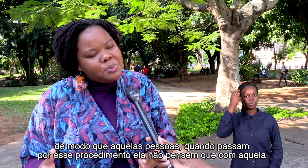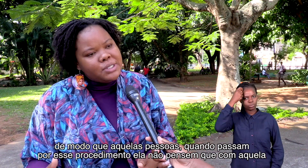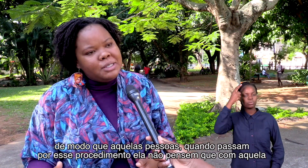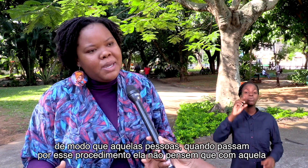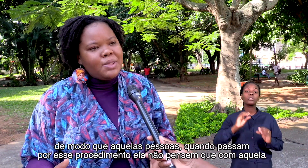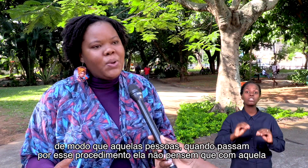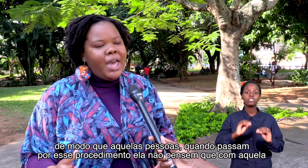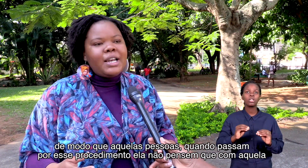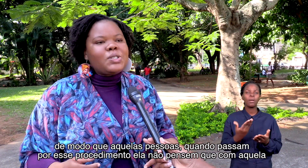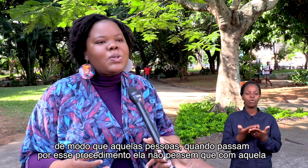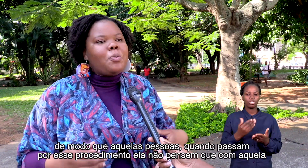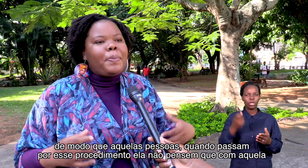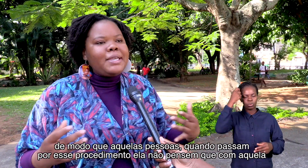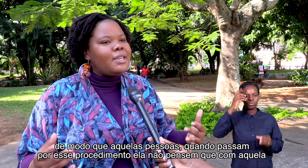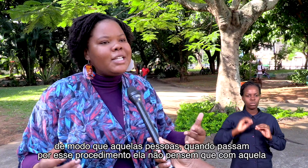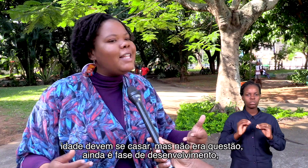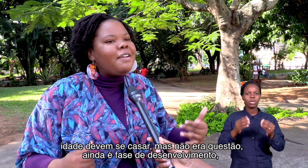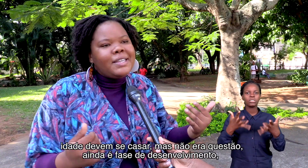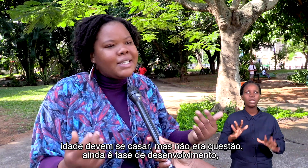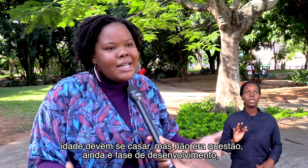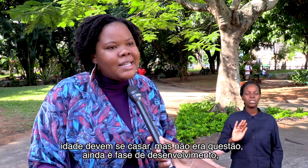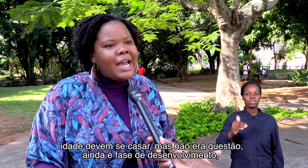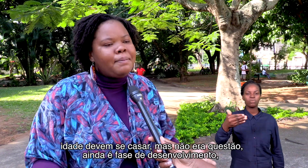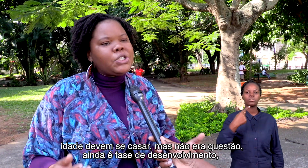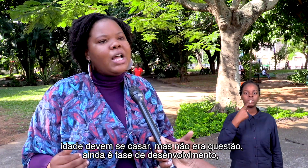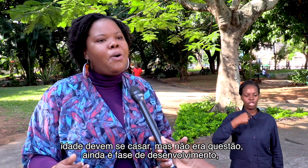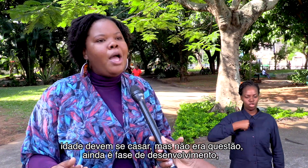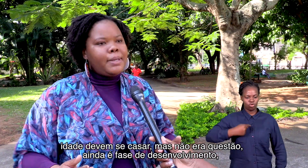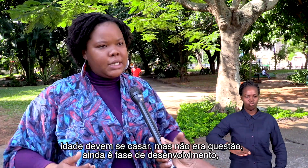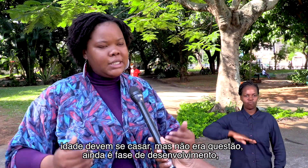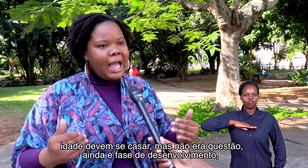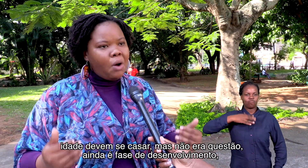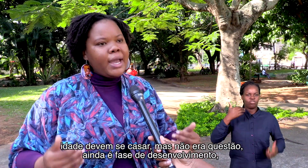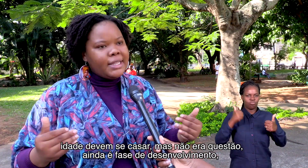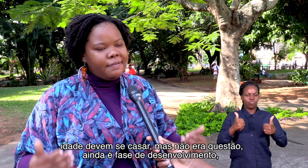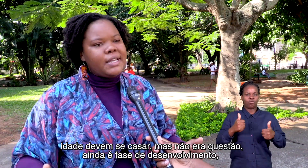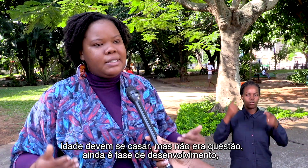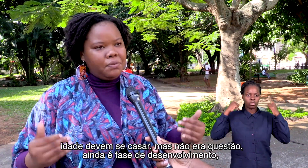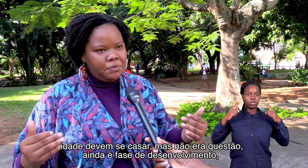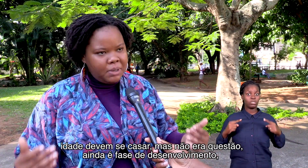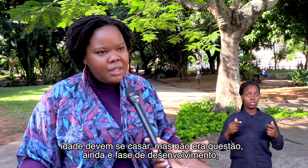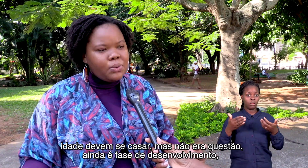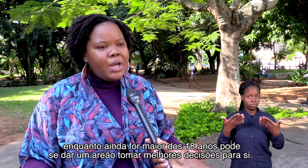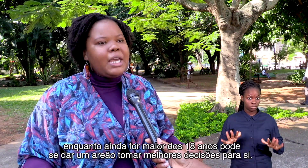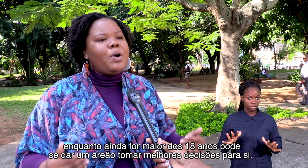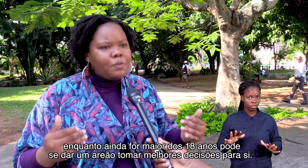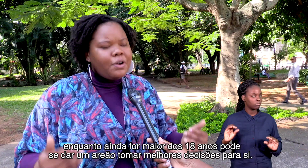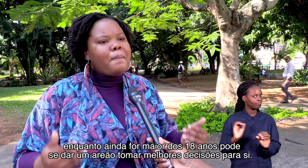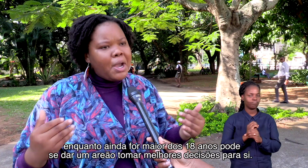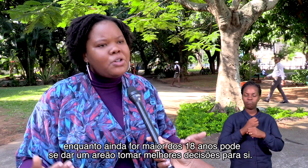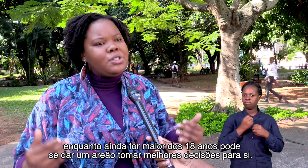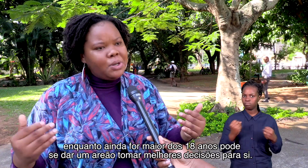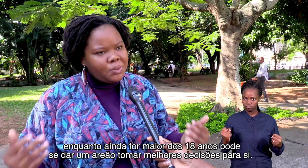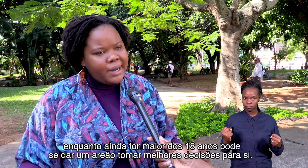passam por esse procedimento, elas não pensem que lá devem se casar, mas não, pensam que estão ainda em fase de desenvolvimento, e quando